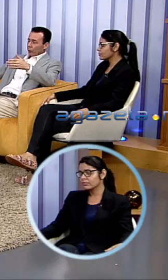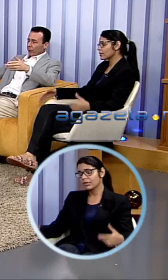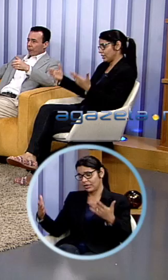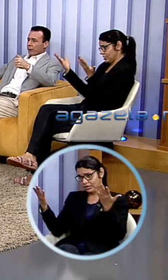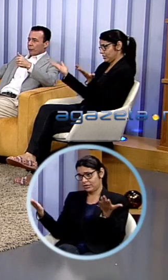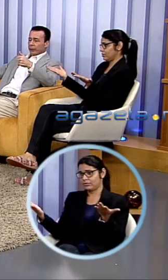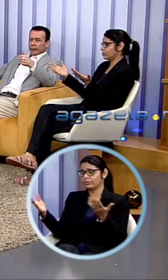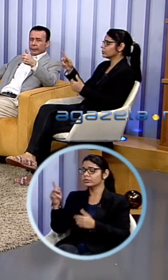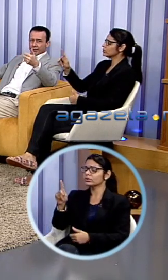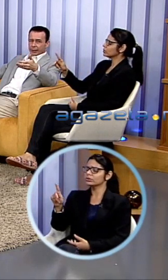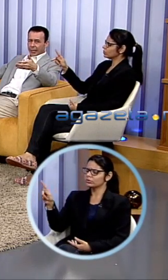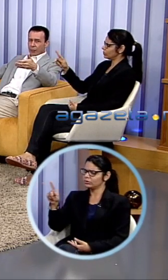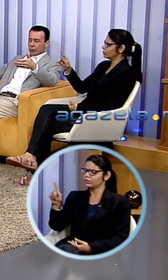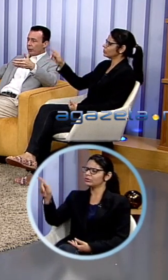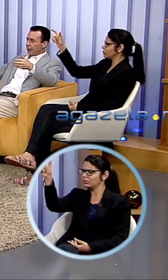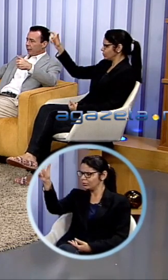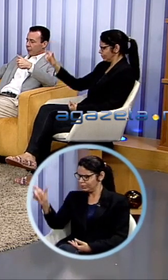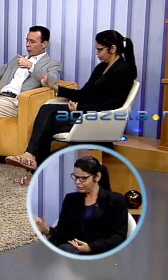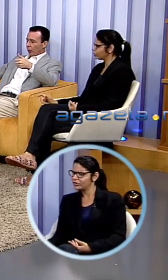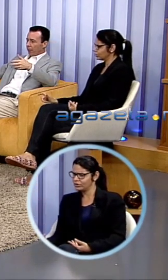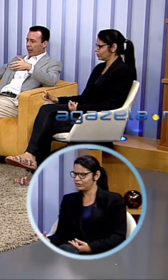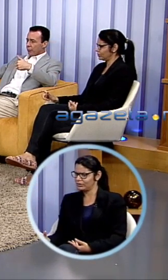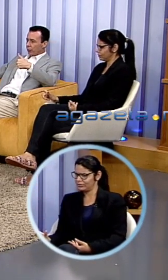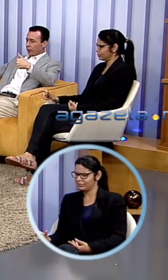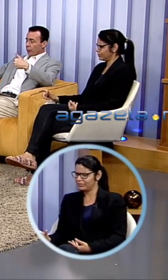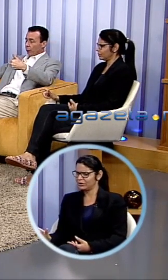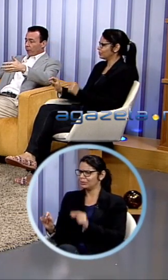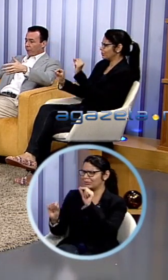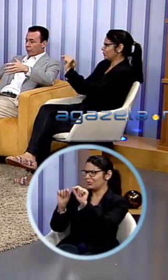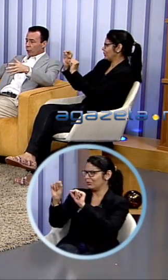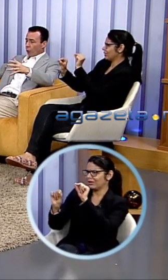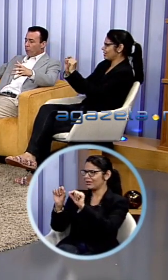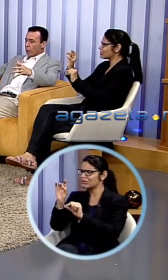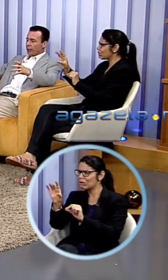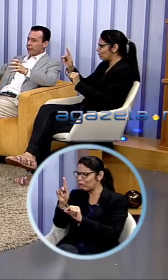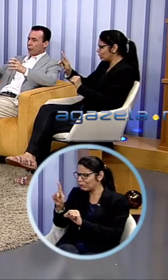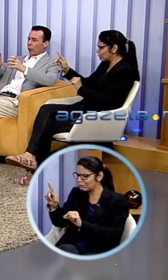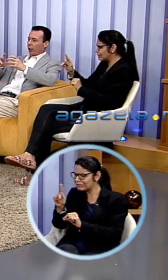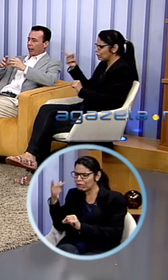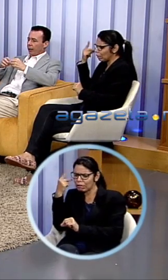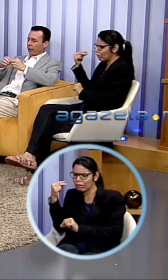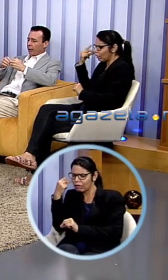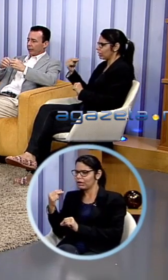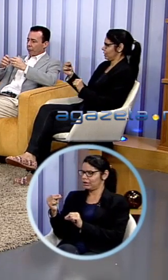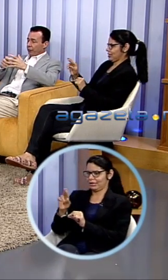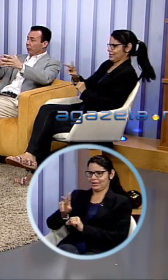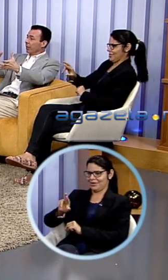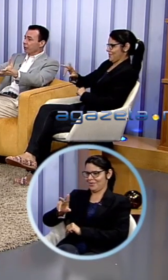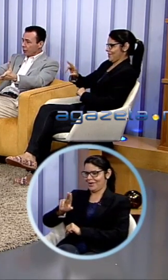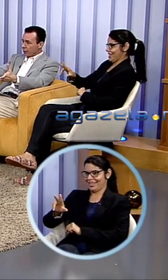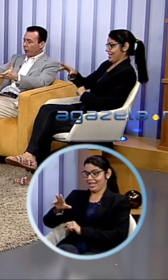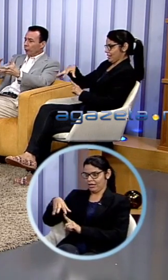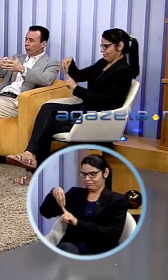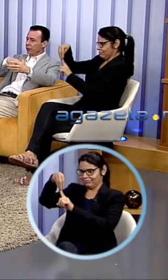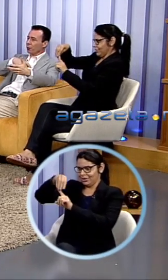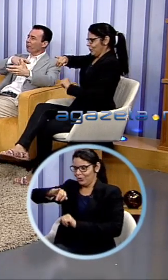então o professor nesse caso ele se torna mais do que um professor comum ele se torna talvez a única